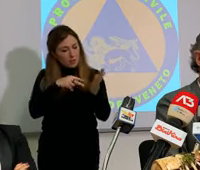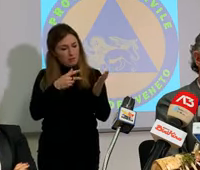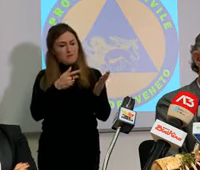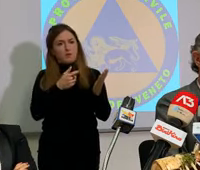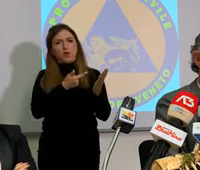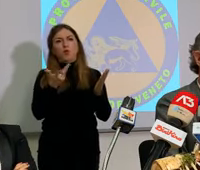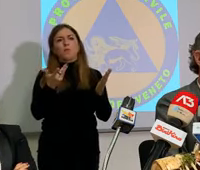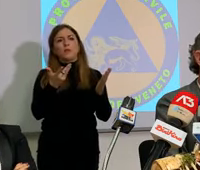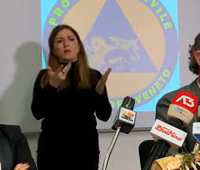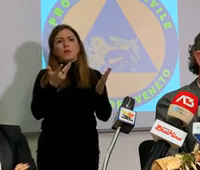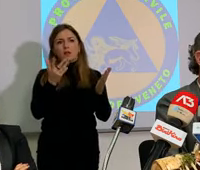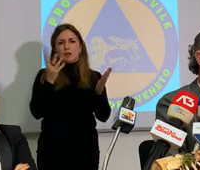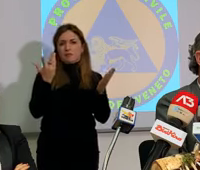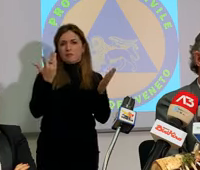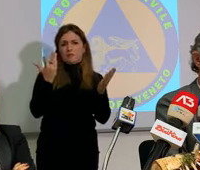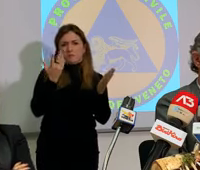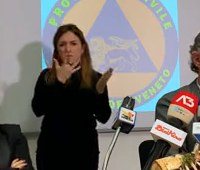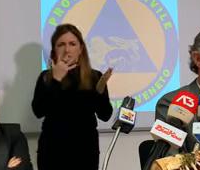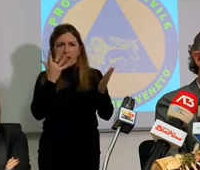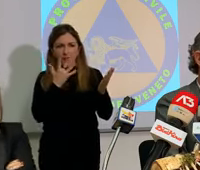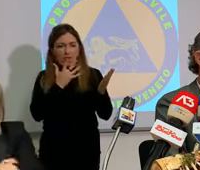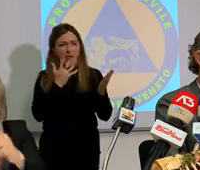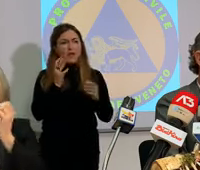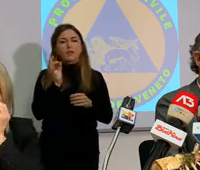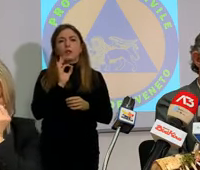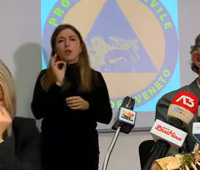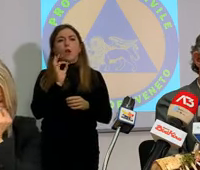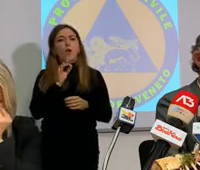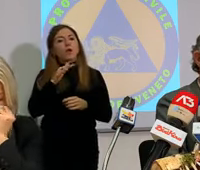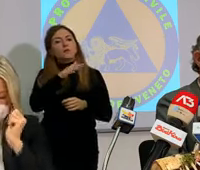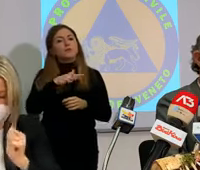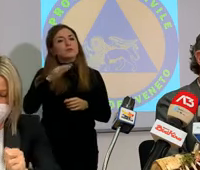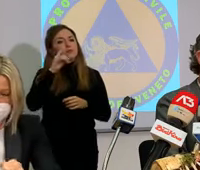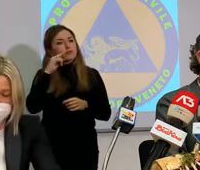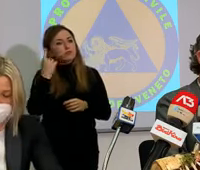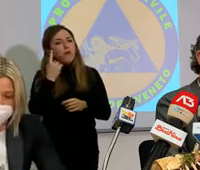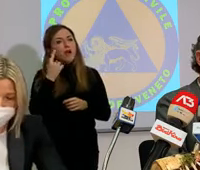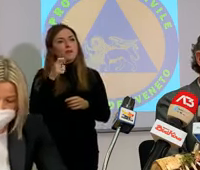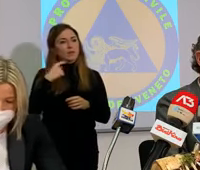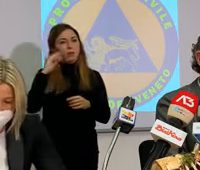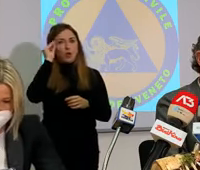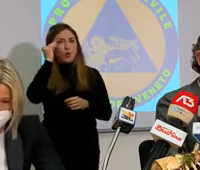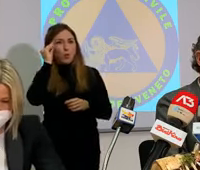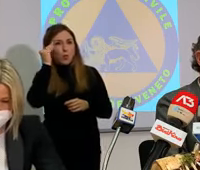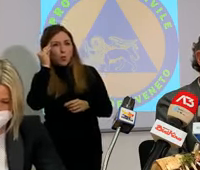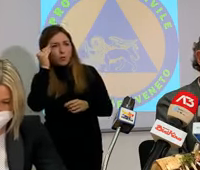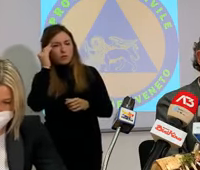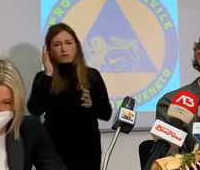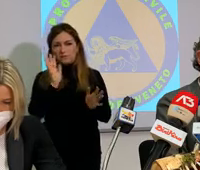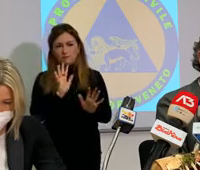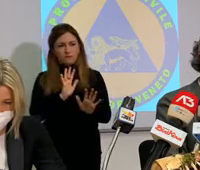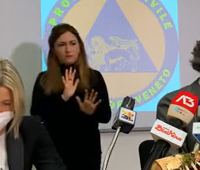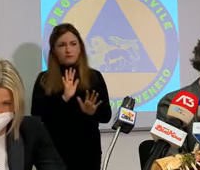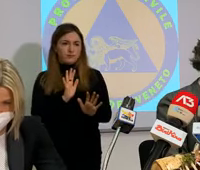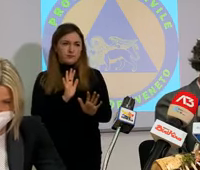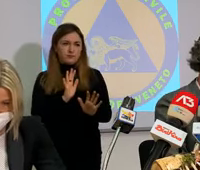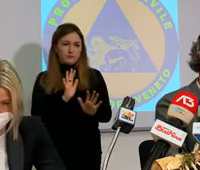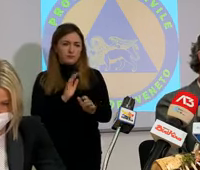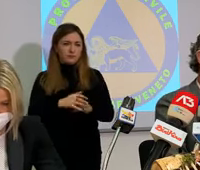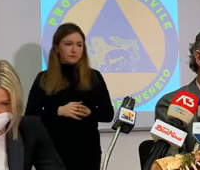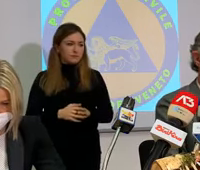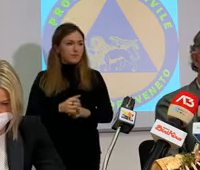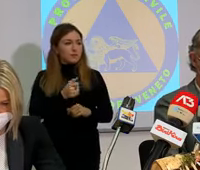secondo i quali noi siamo stati in zona gialla perché abbiamo taroccato numero altre robe perché guardate non è proprio così